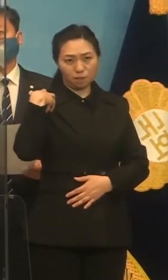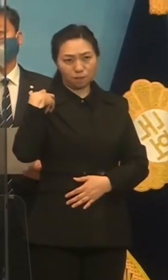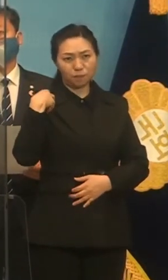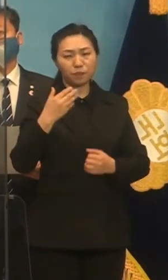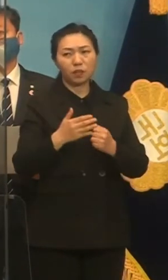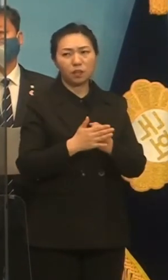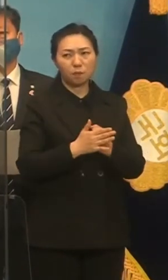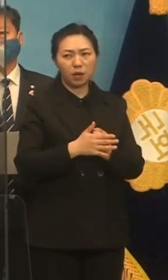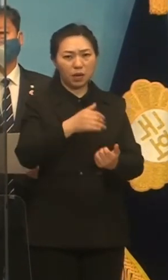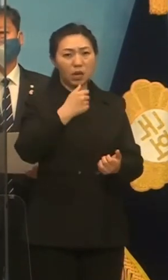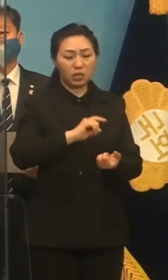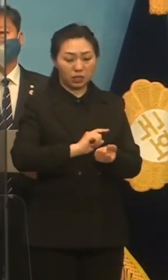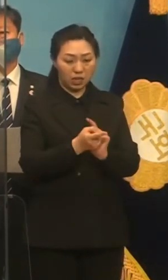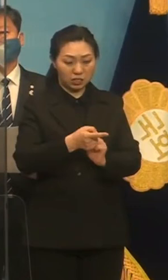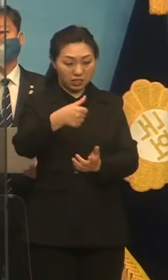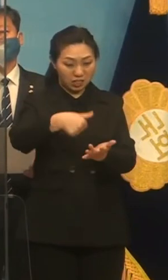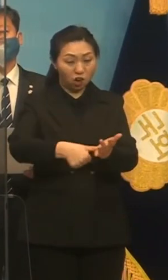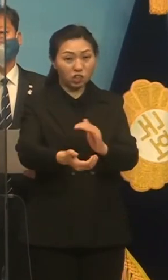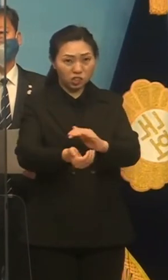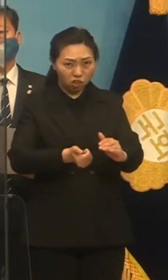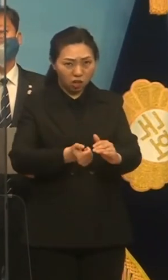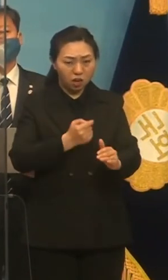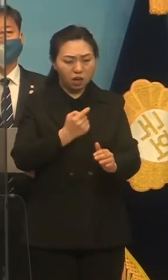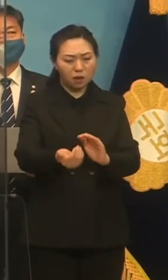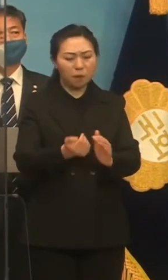있었을 것으로 추정됩니다